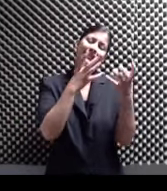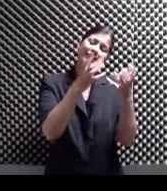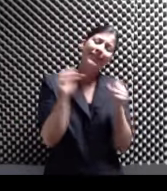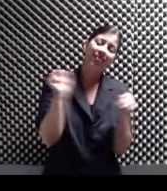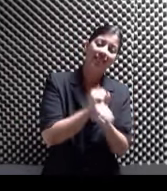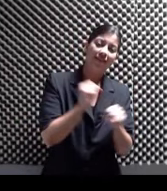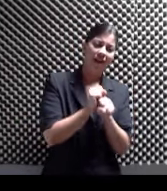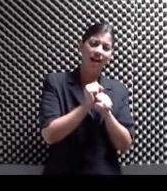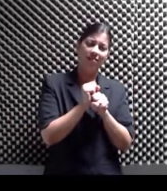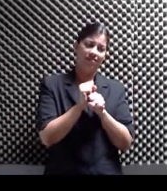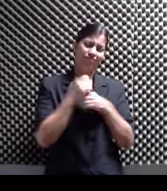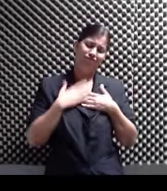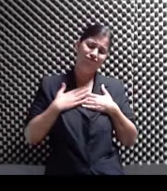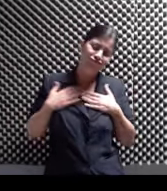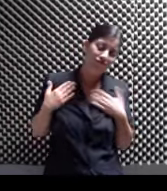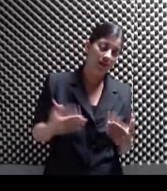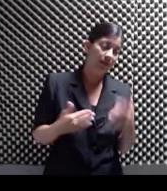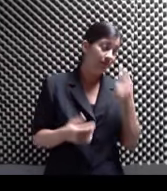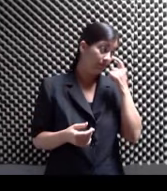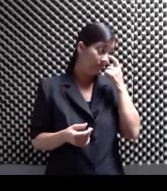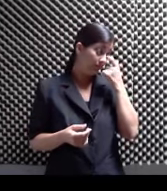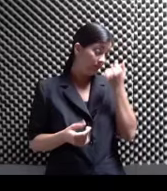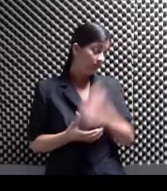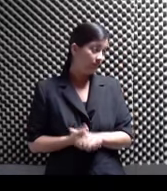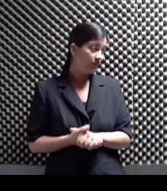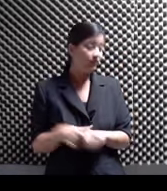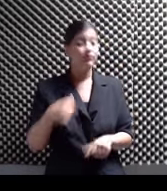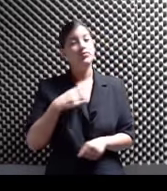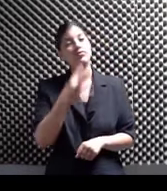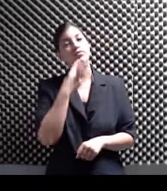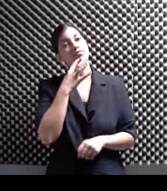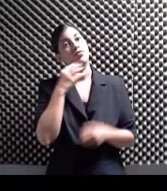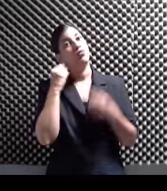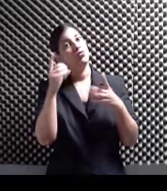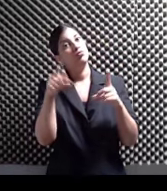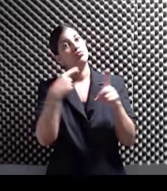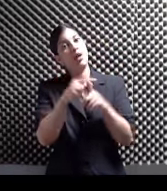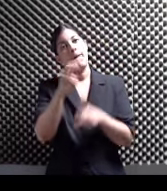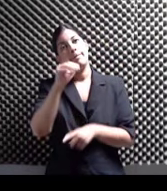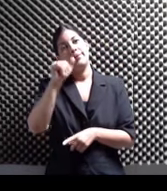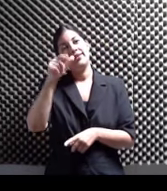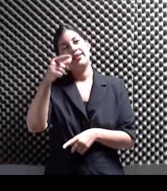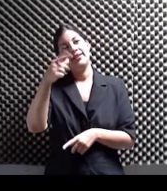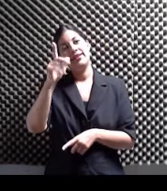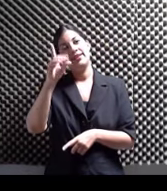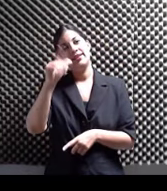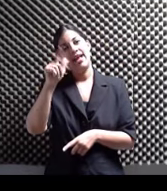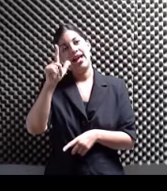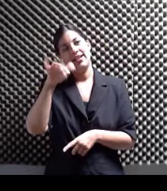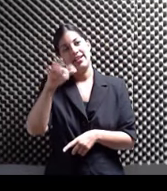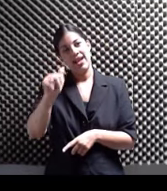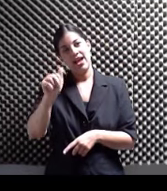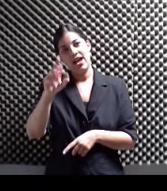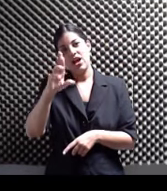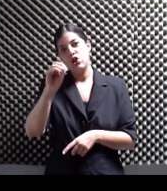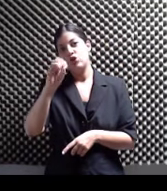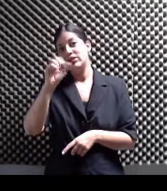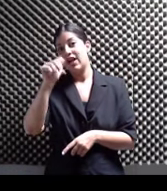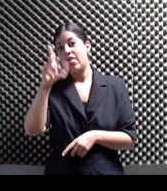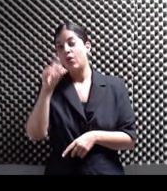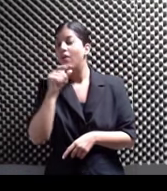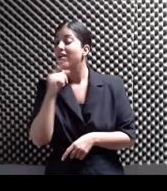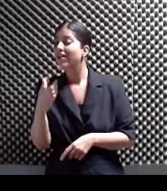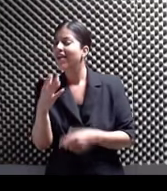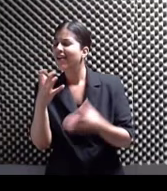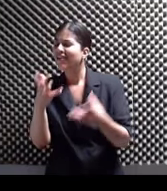tienen son increíbles. Yo hablo mucho de Migdalia Rosario, que es la que tiene 55 años, que ella tiene unas ganas de trabajar tan espectaculares.